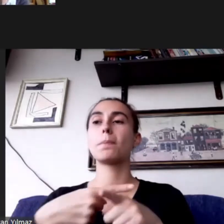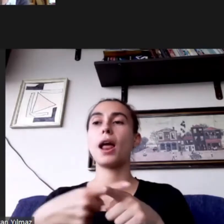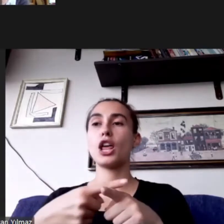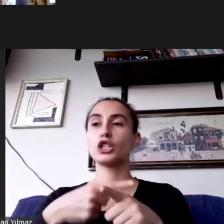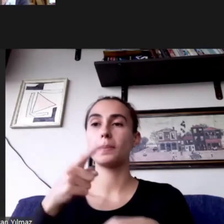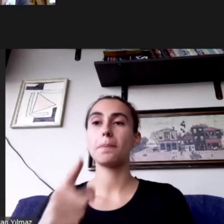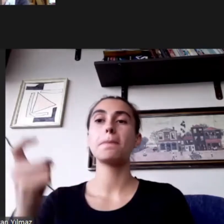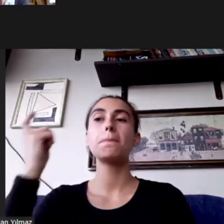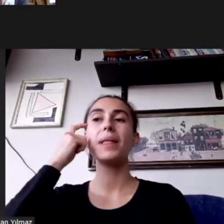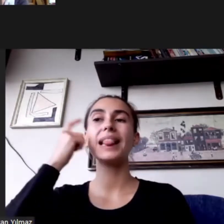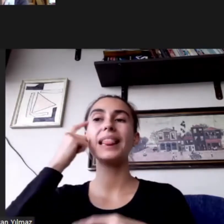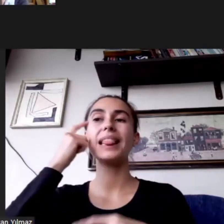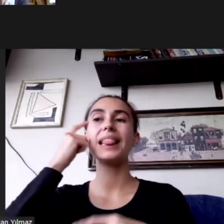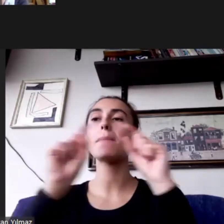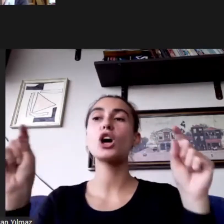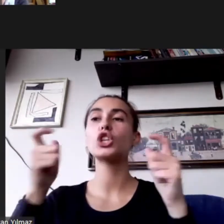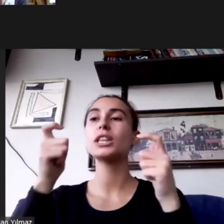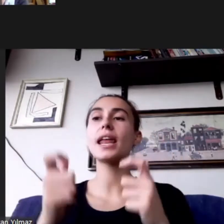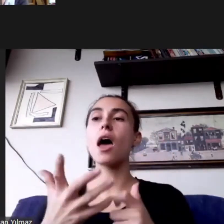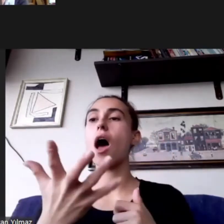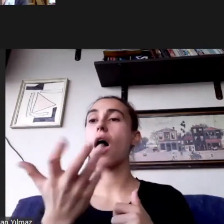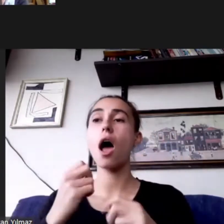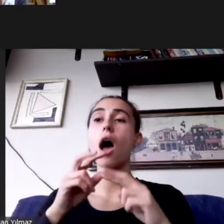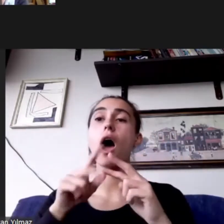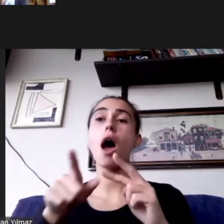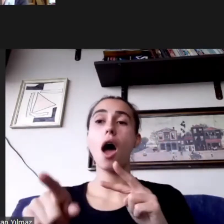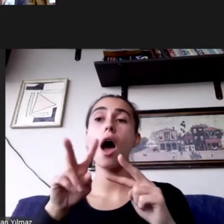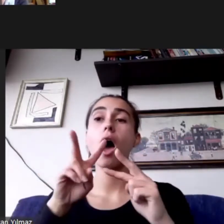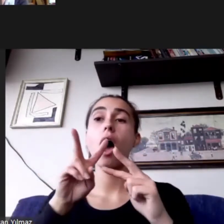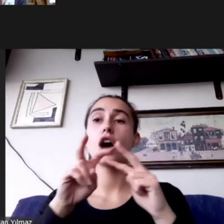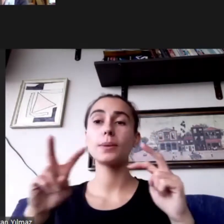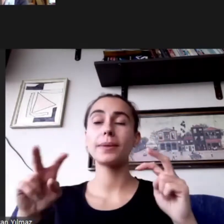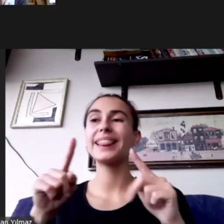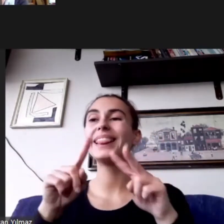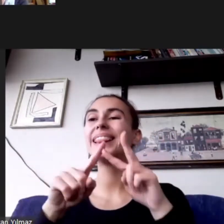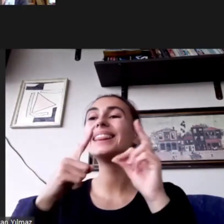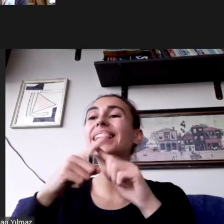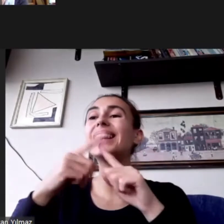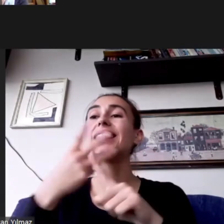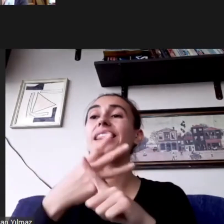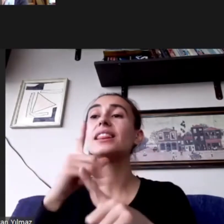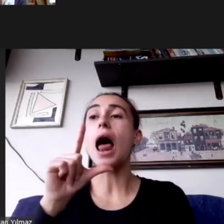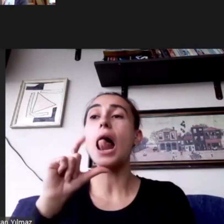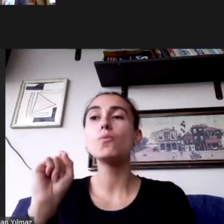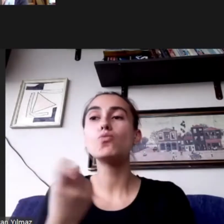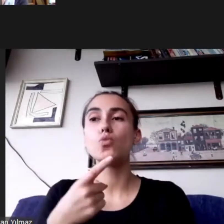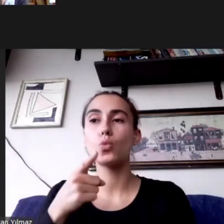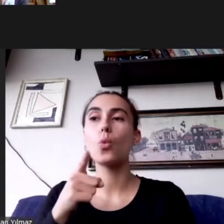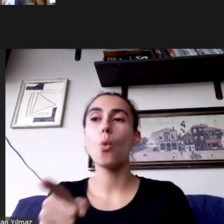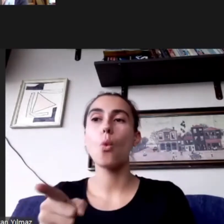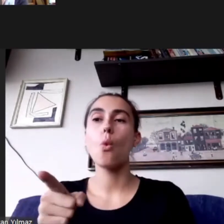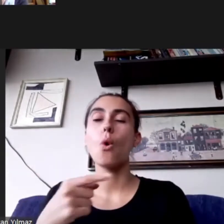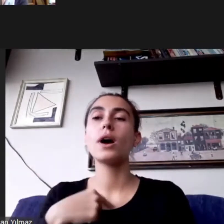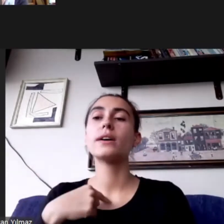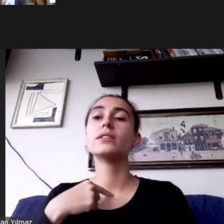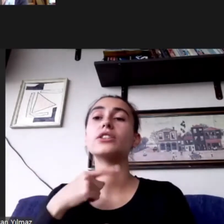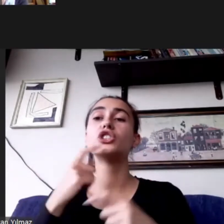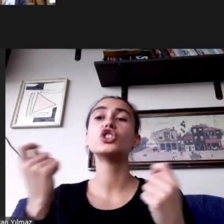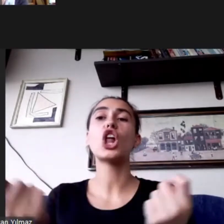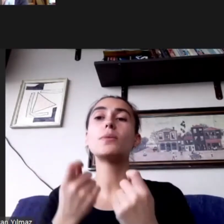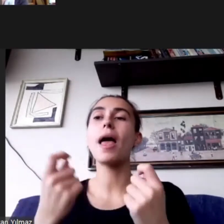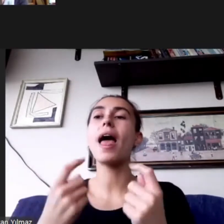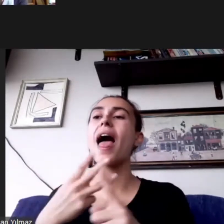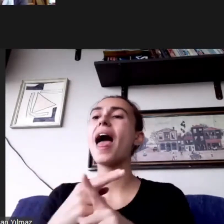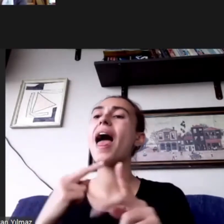Bildiri başlığımızda da yer alan araştırmamızın aslında nitel bulgularını paylaşacağım. Bu nitel çalışmaya ek olarak biz 4